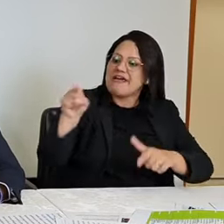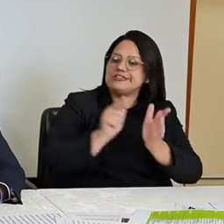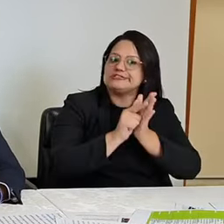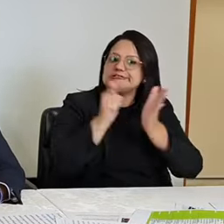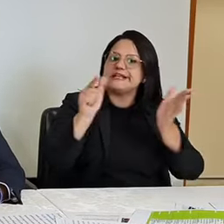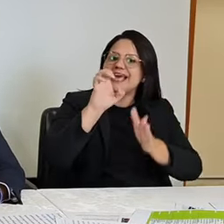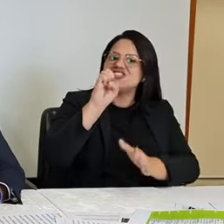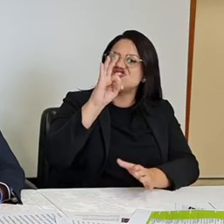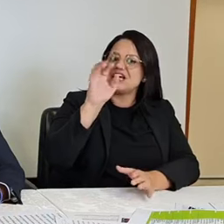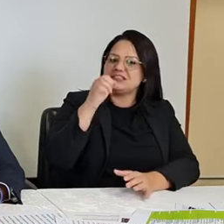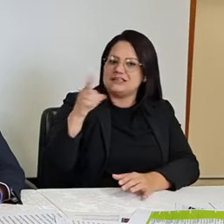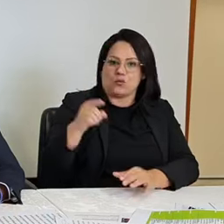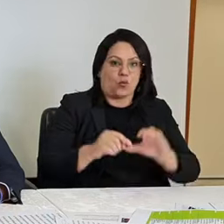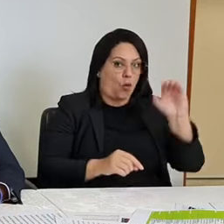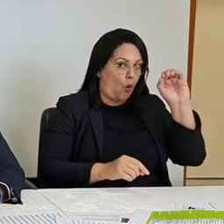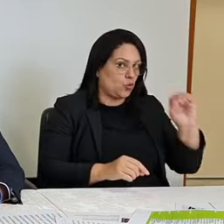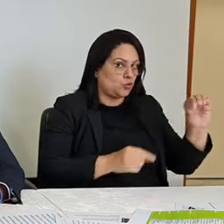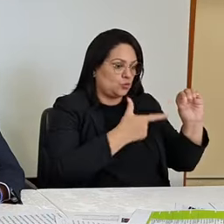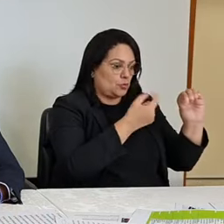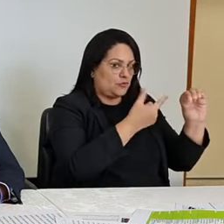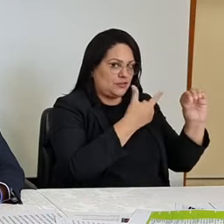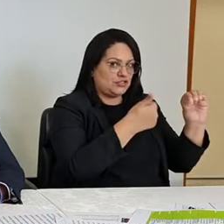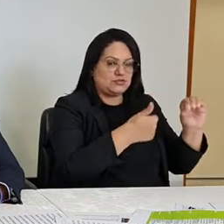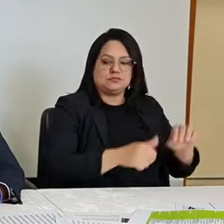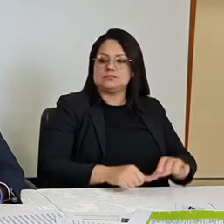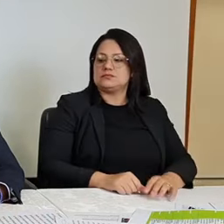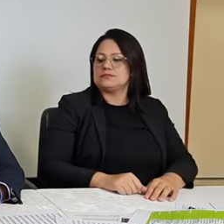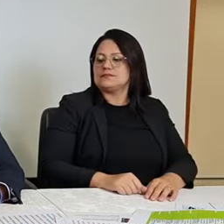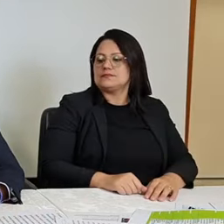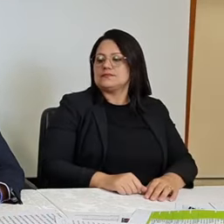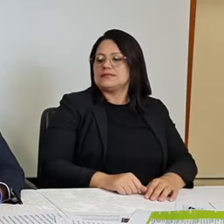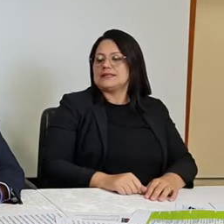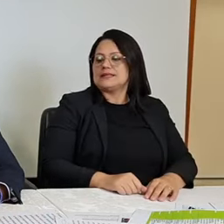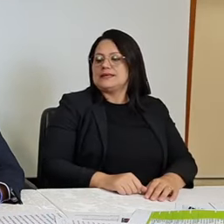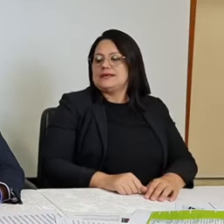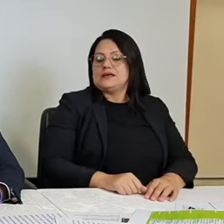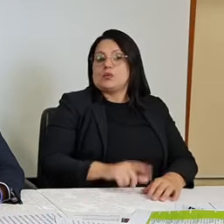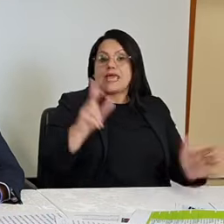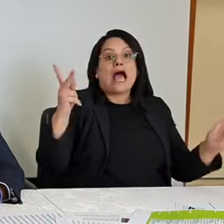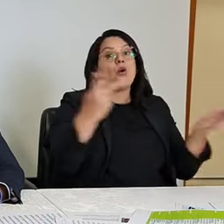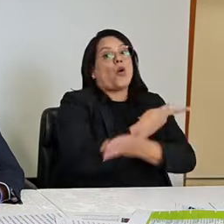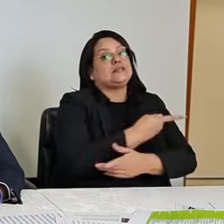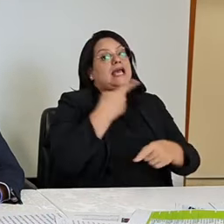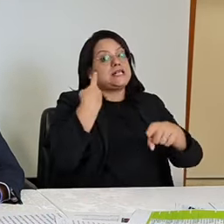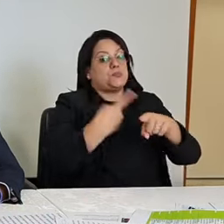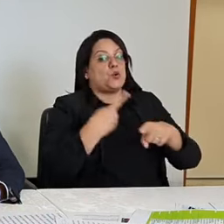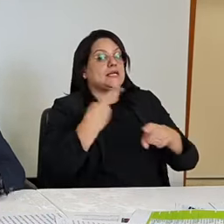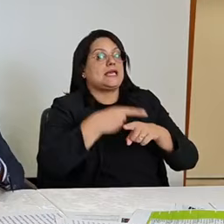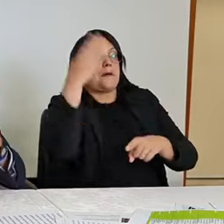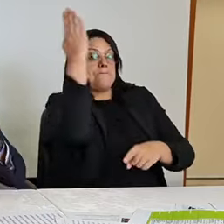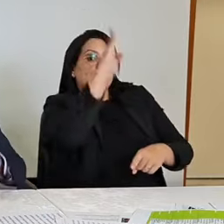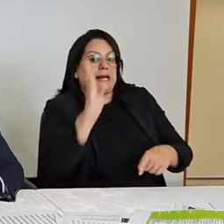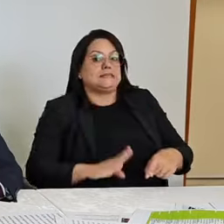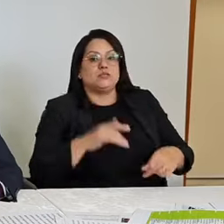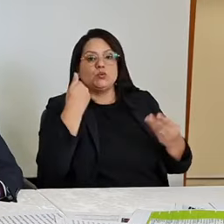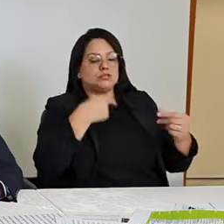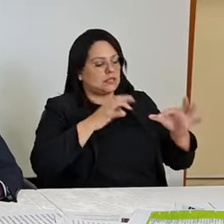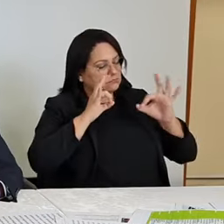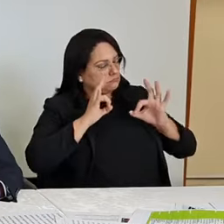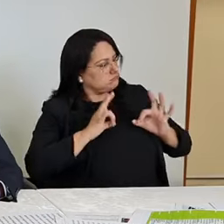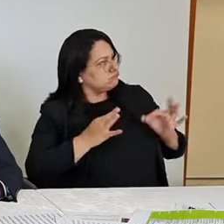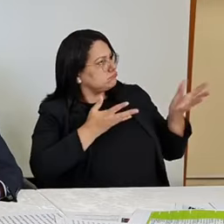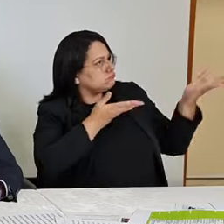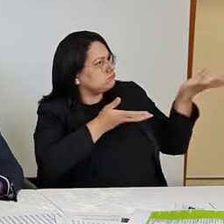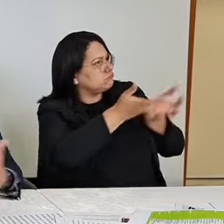21. Os efeitos e as consequências da antidiplomacia brasileira. E aqui desce a